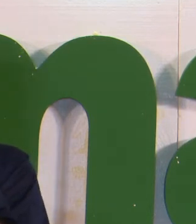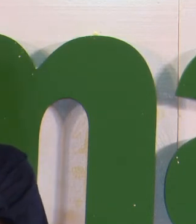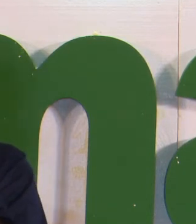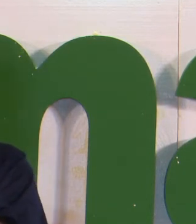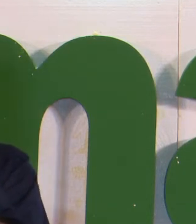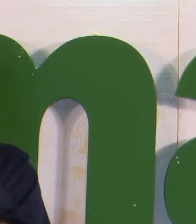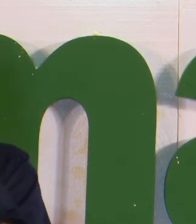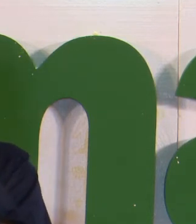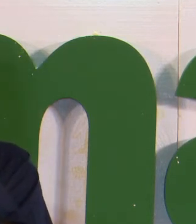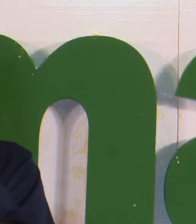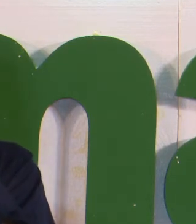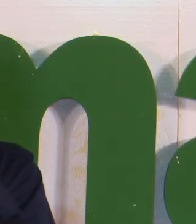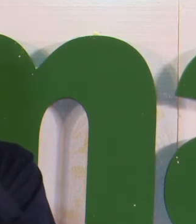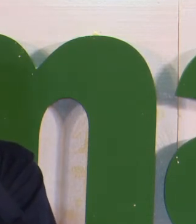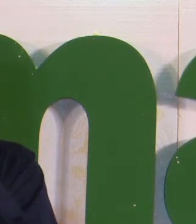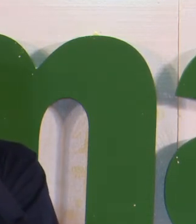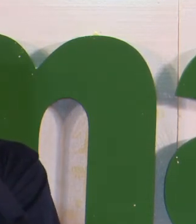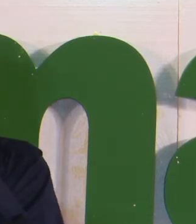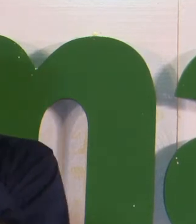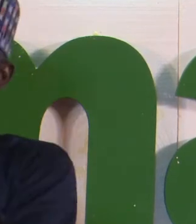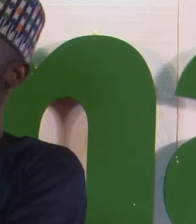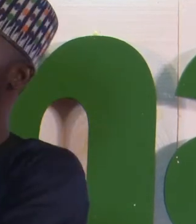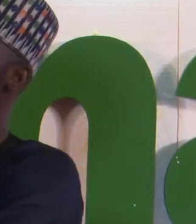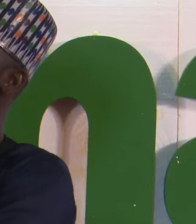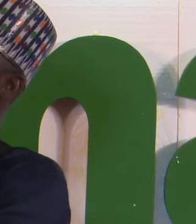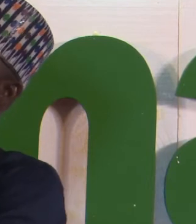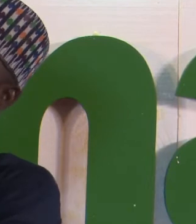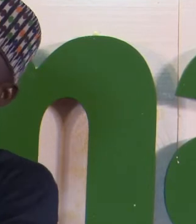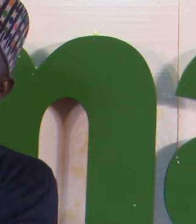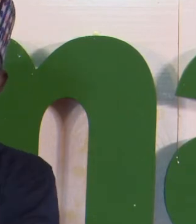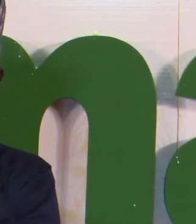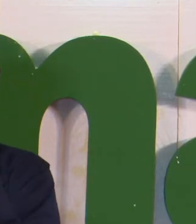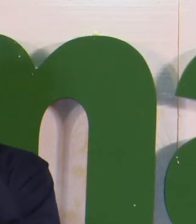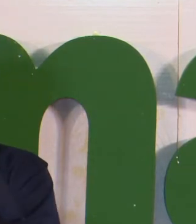السَّمَاءُ انشَقَّتْ Surah Al-Inshiqaq. إِذَا